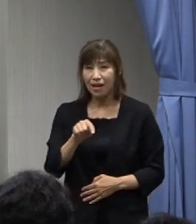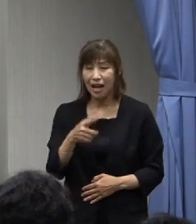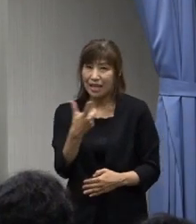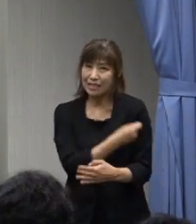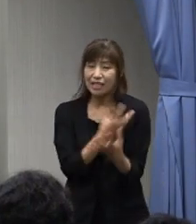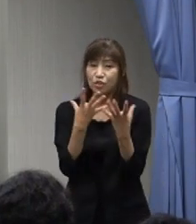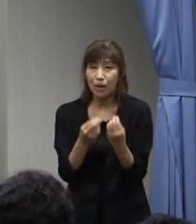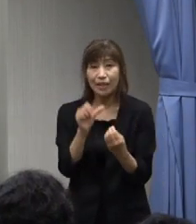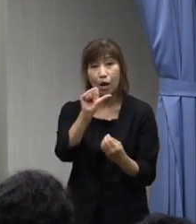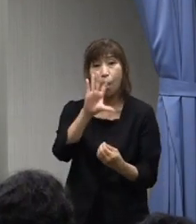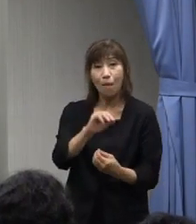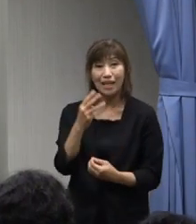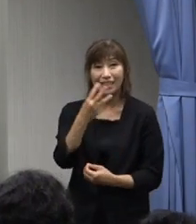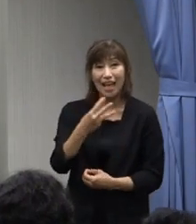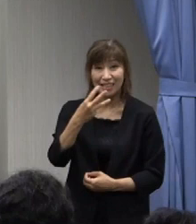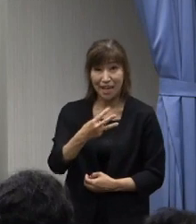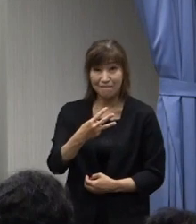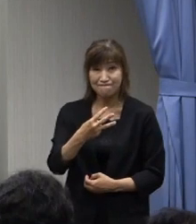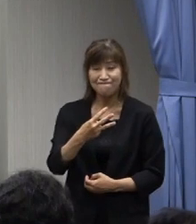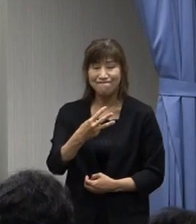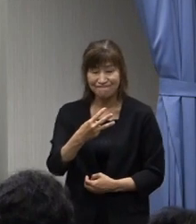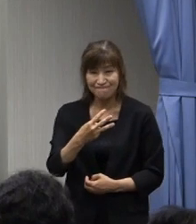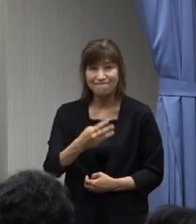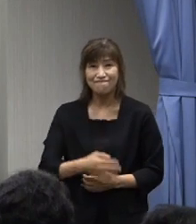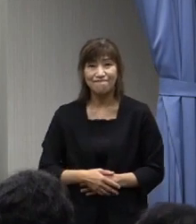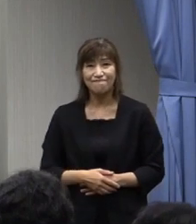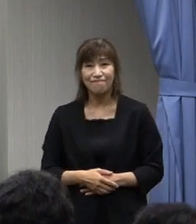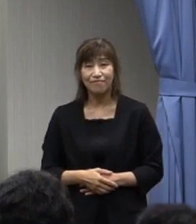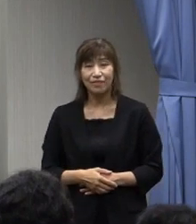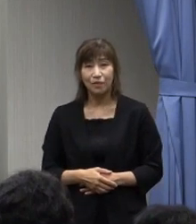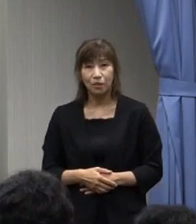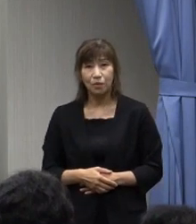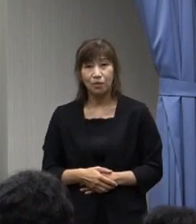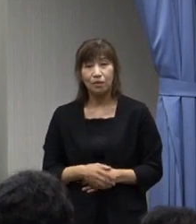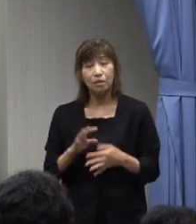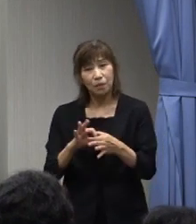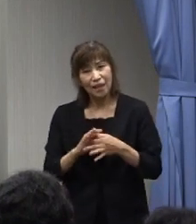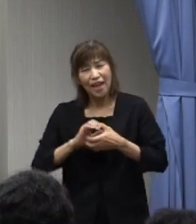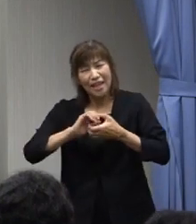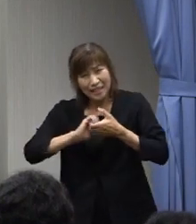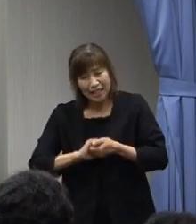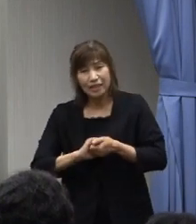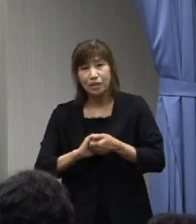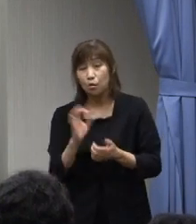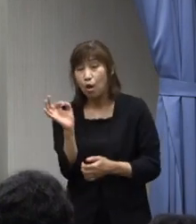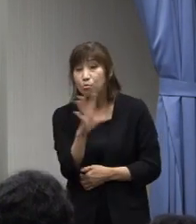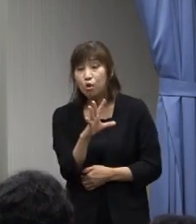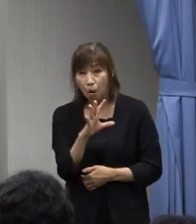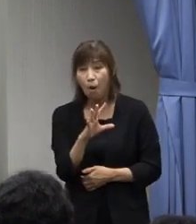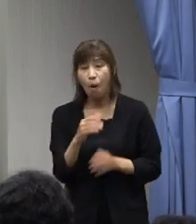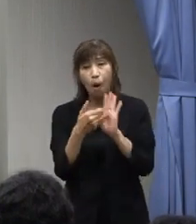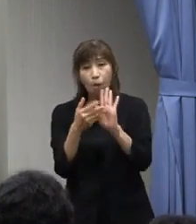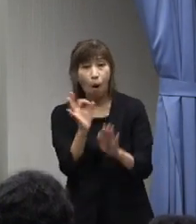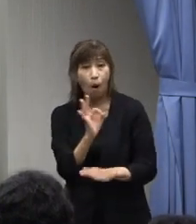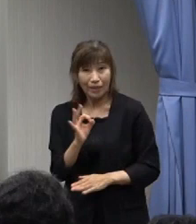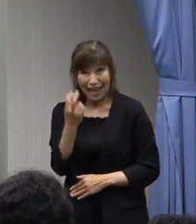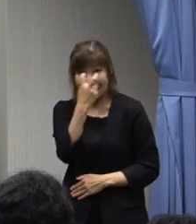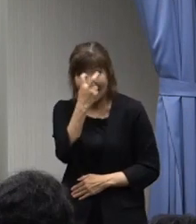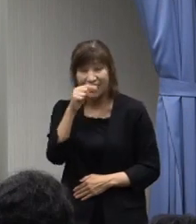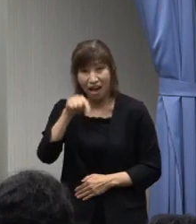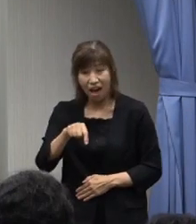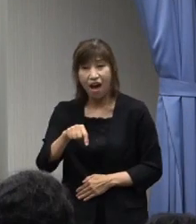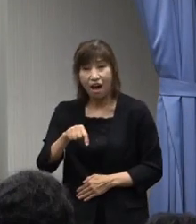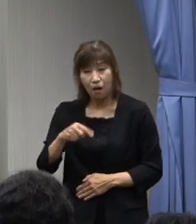済みが5万3千人となります。ぜひですね、この無料抗体検査を市町村自治体でやっております